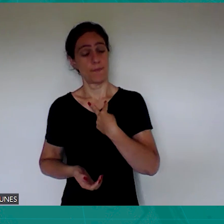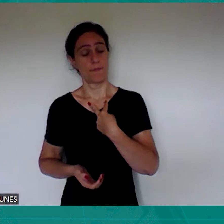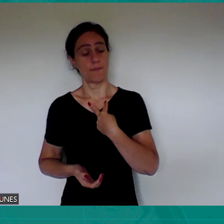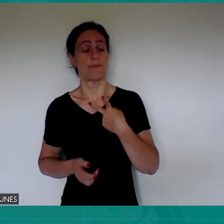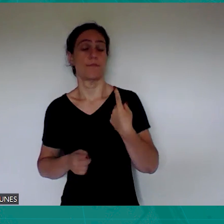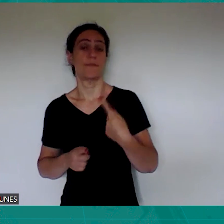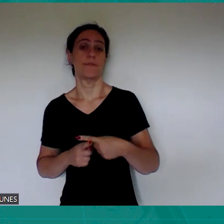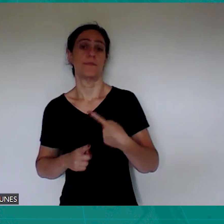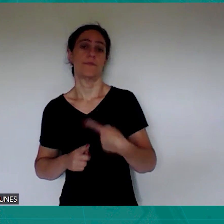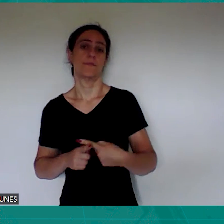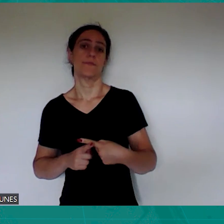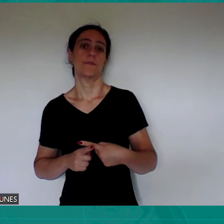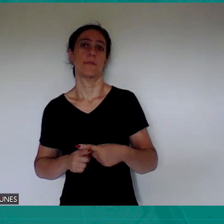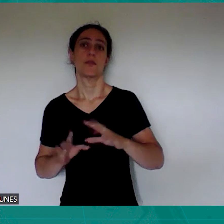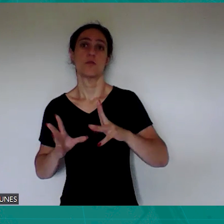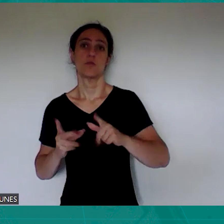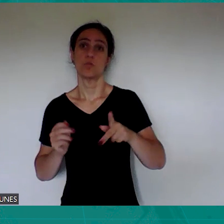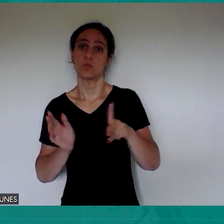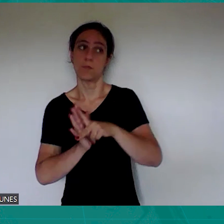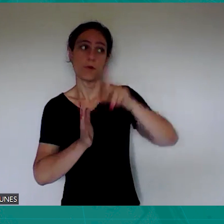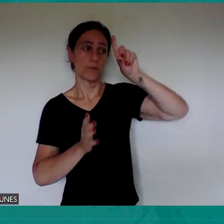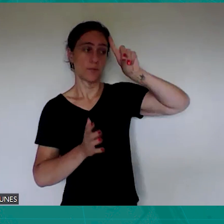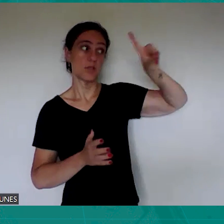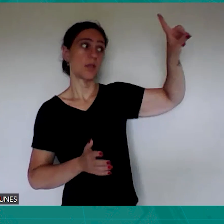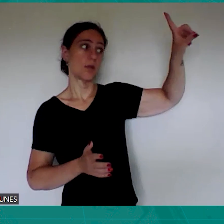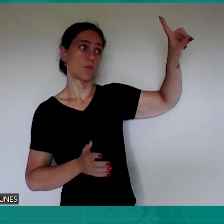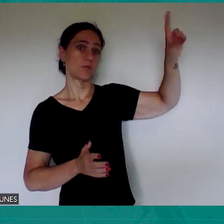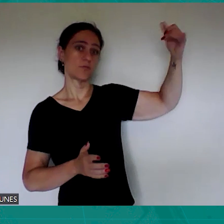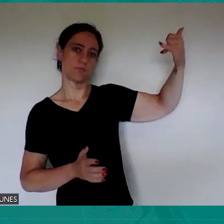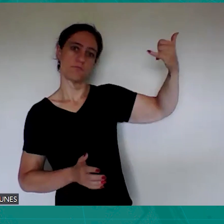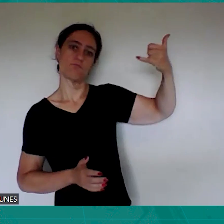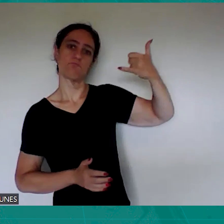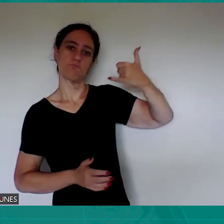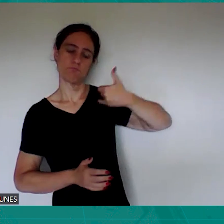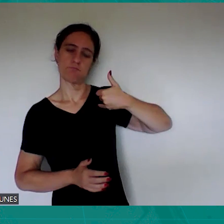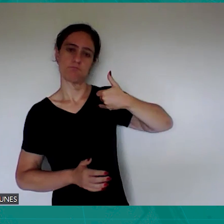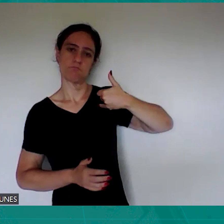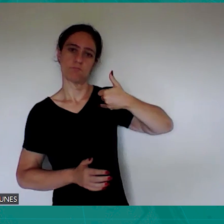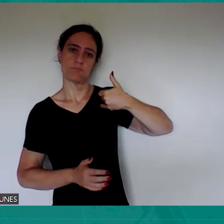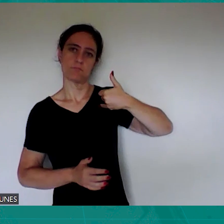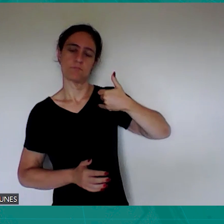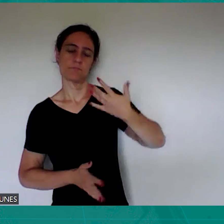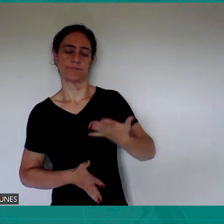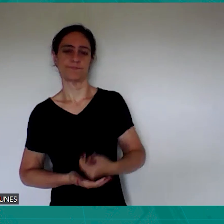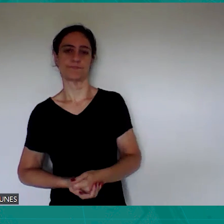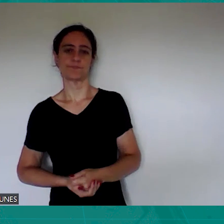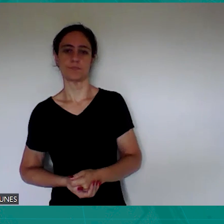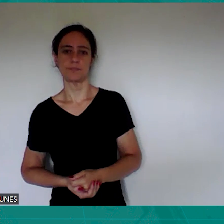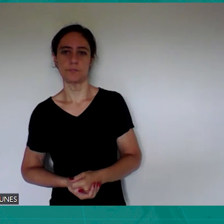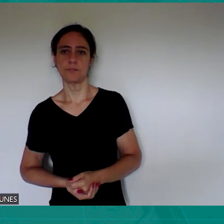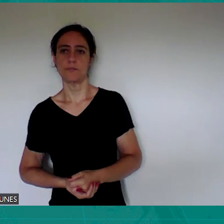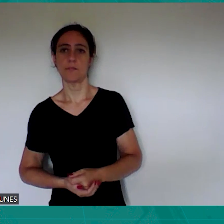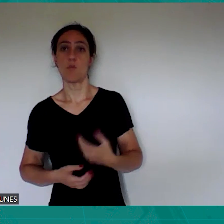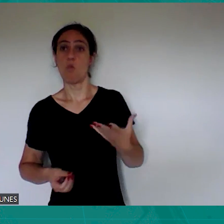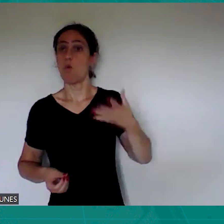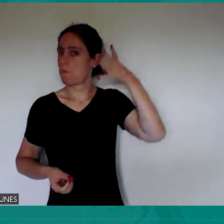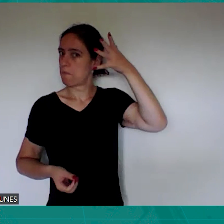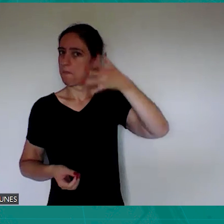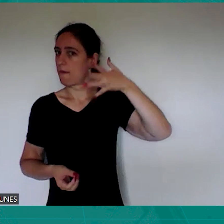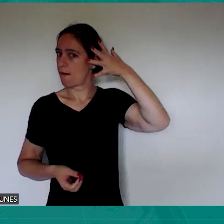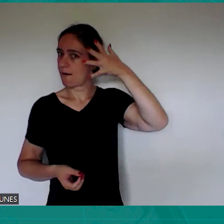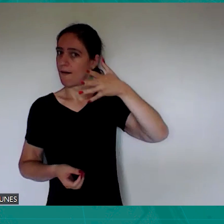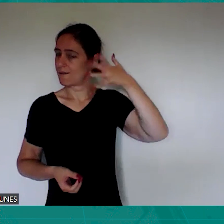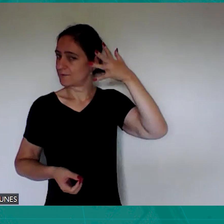tudo tem que vir da parte de Deus. Senão, essa palavra não funciona. Essa palavra